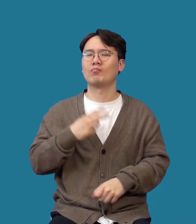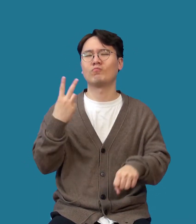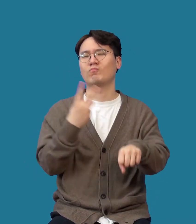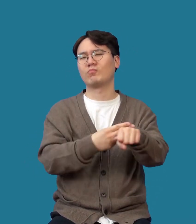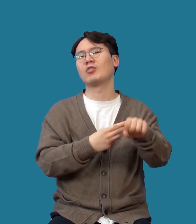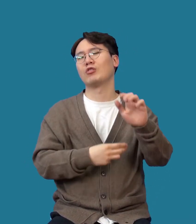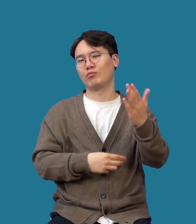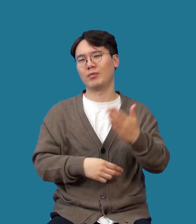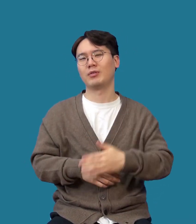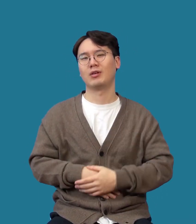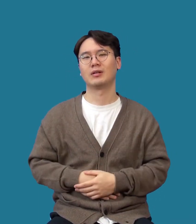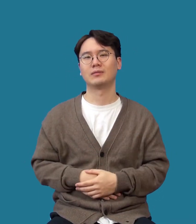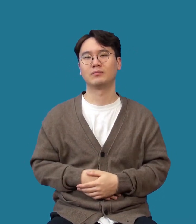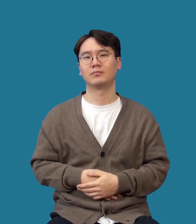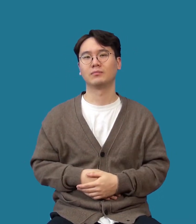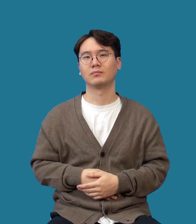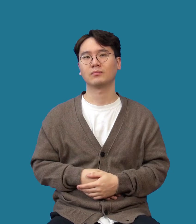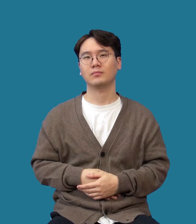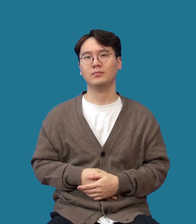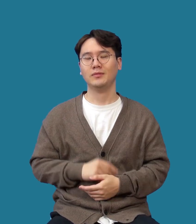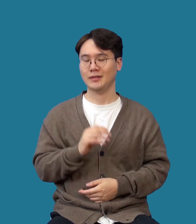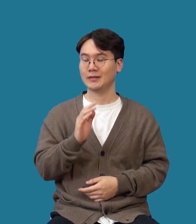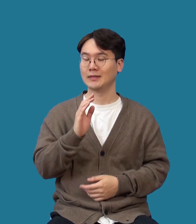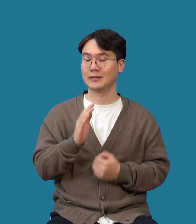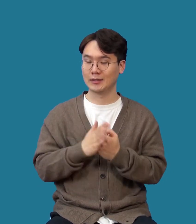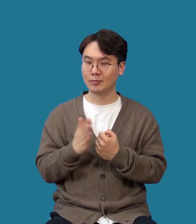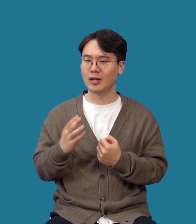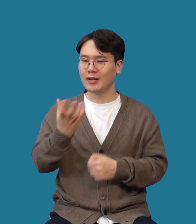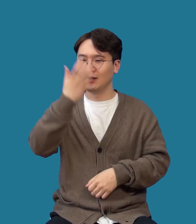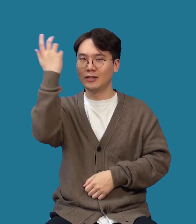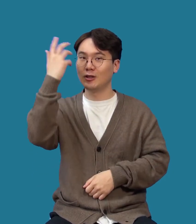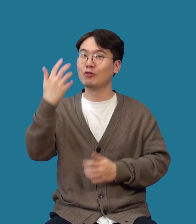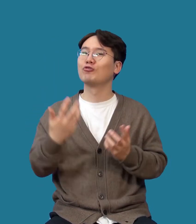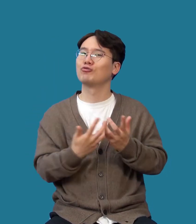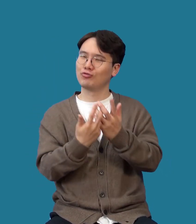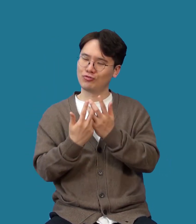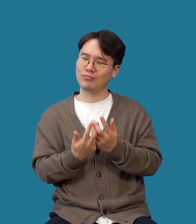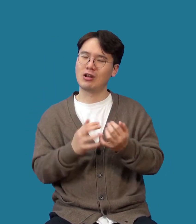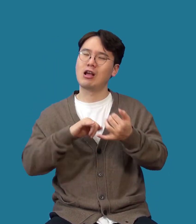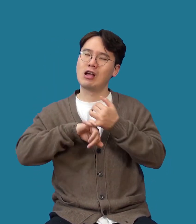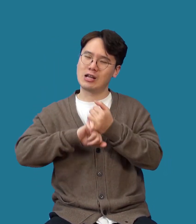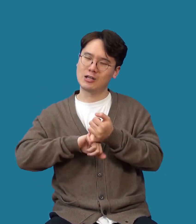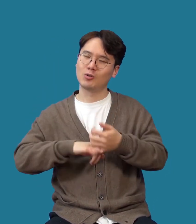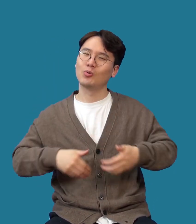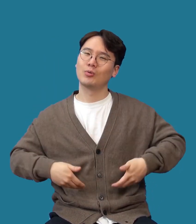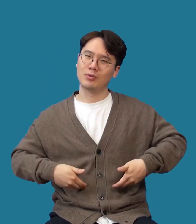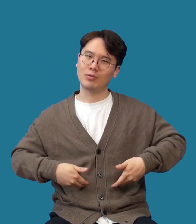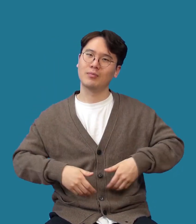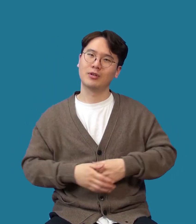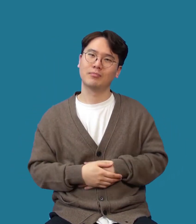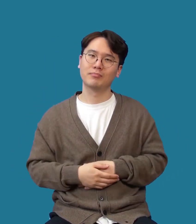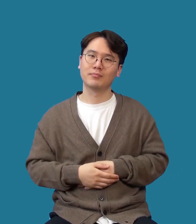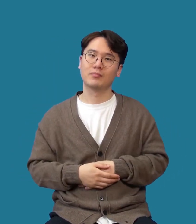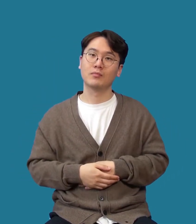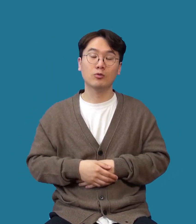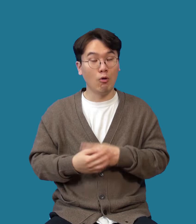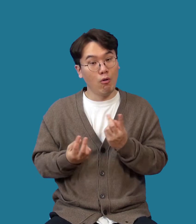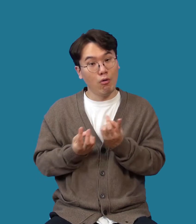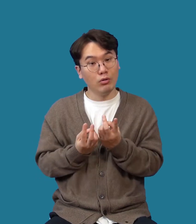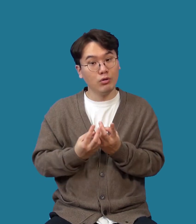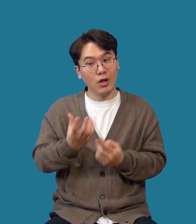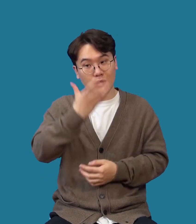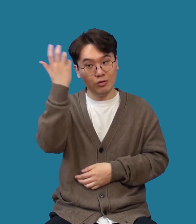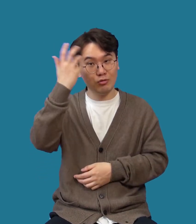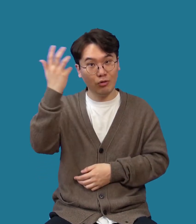그래서 성령 충만이 꼭 필요한 것이죠. 자, 그러면 어떻게 하면 성령 충만을 받을